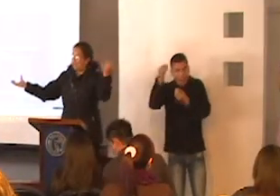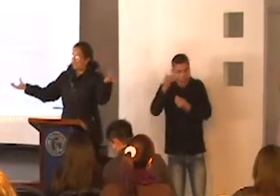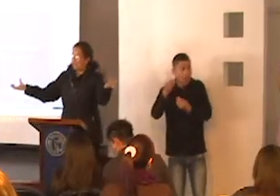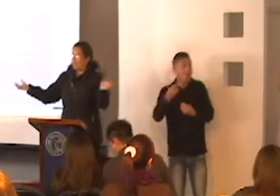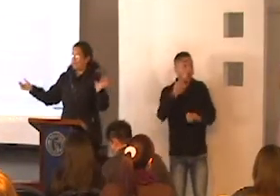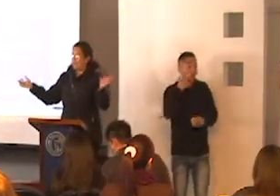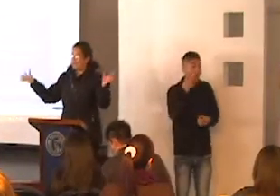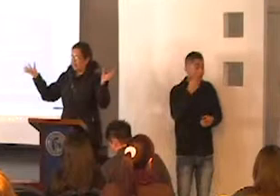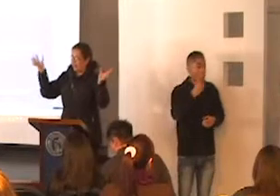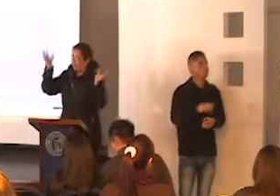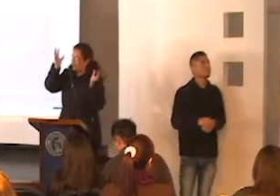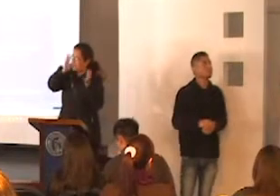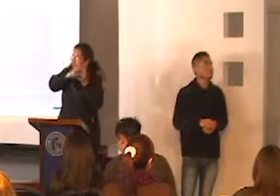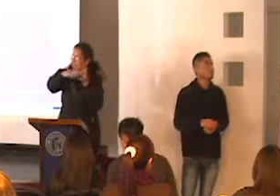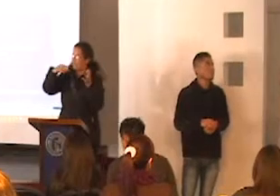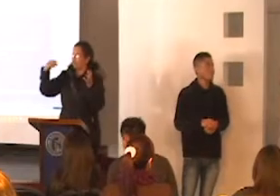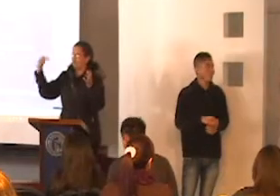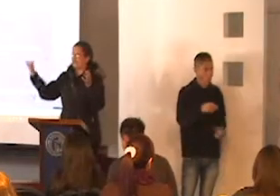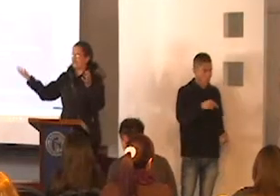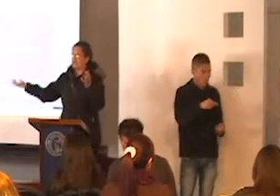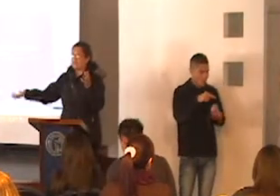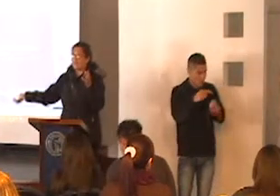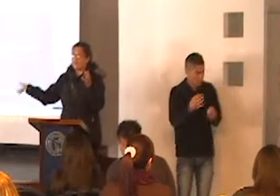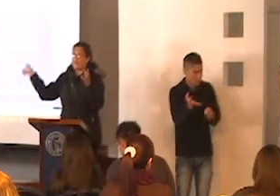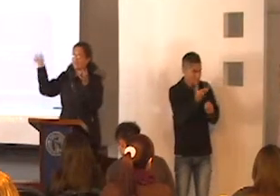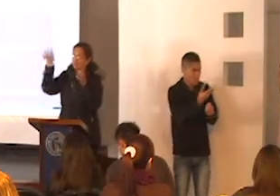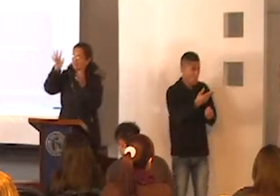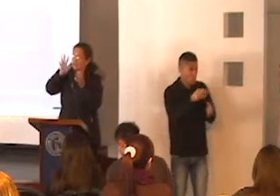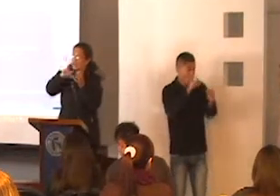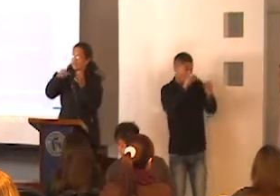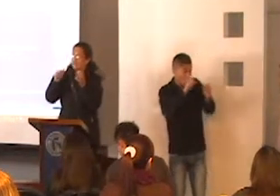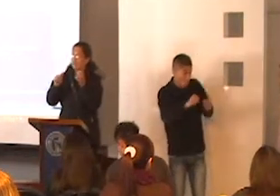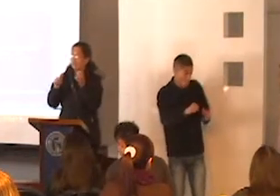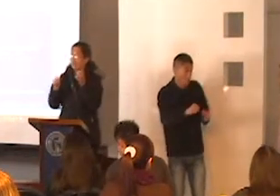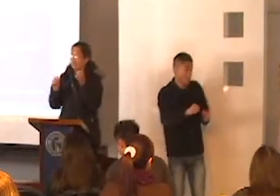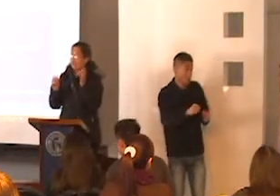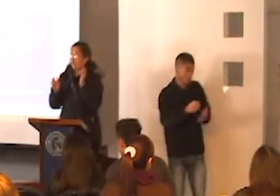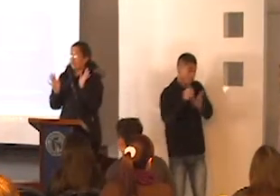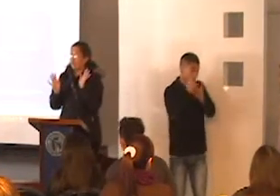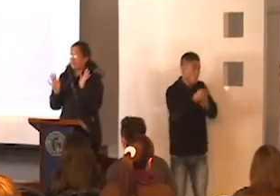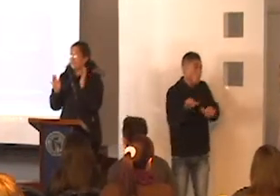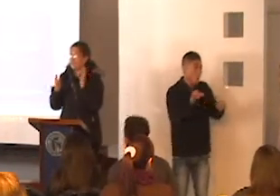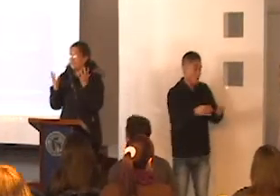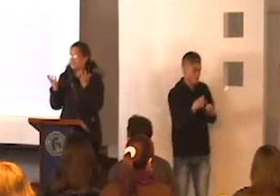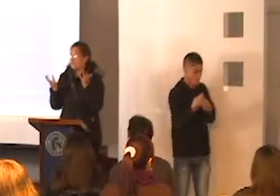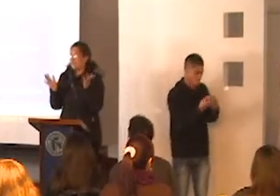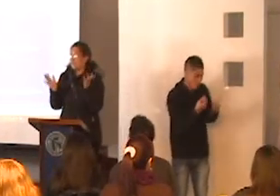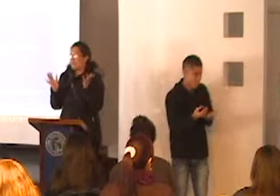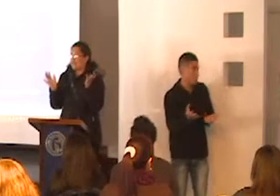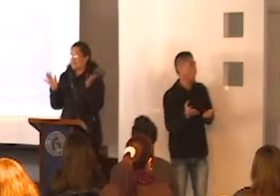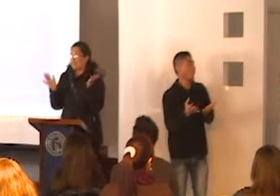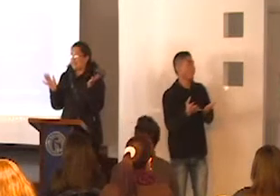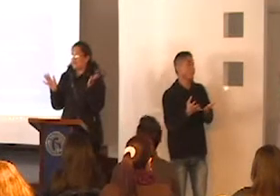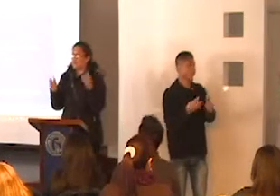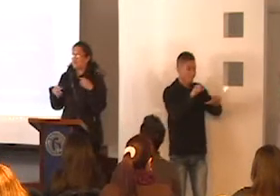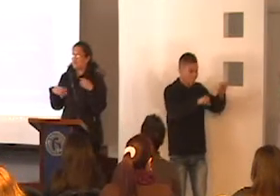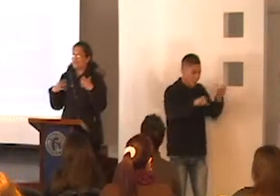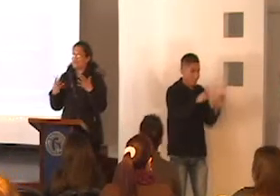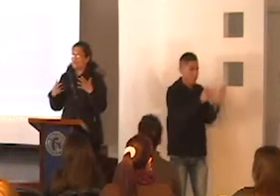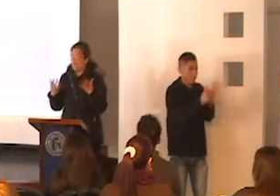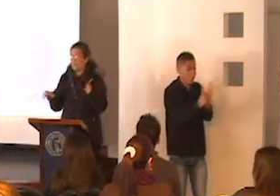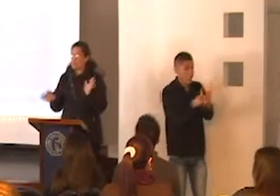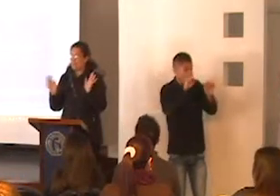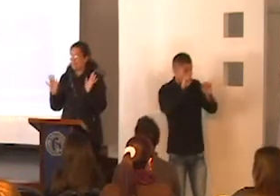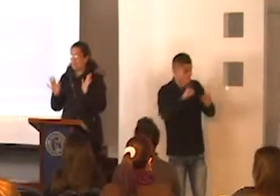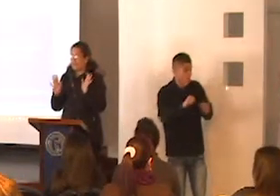una química y lo que podía hacer su desempeño, lo que podía hacer una física y lo que podía hacer su desempeño, pero pues digamos que no.